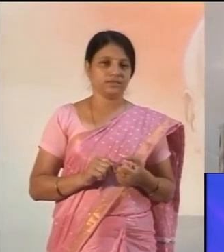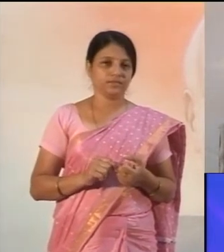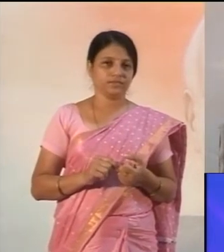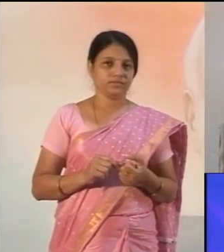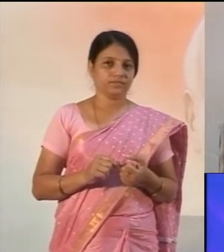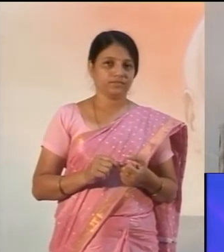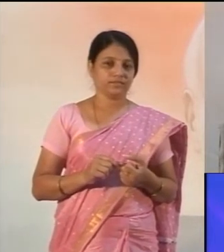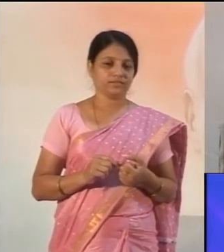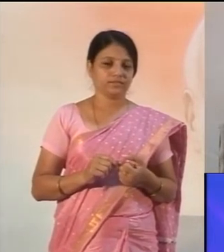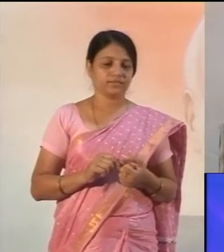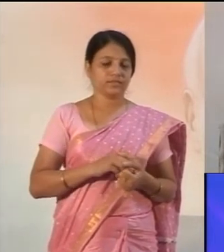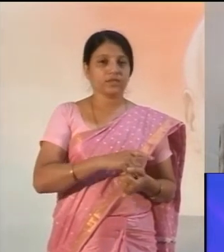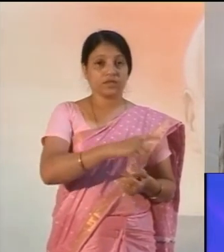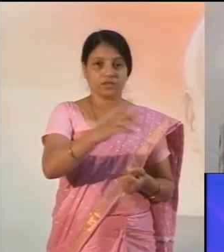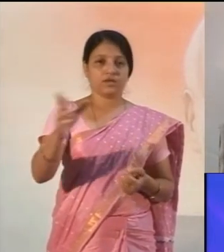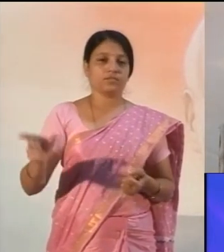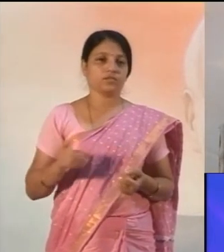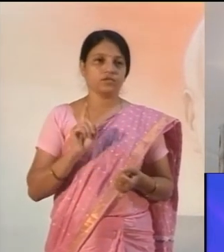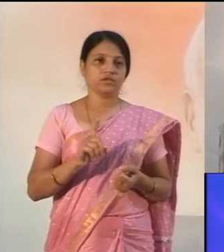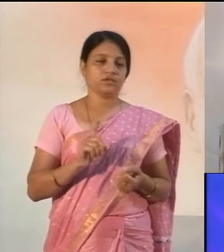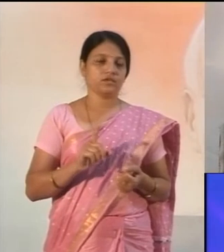आपको एक छोटी सी कहानी सुनाते हैं।